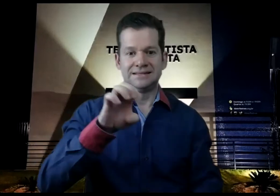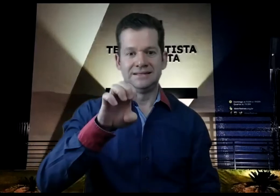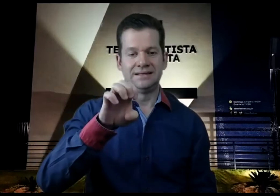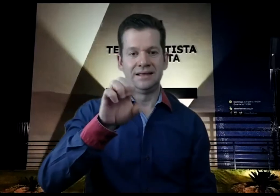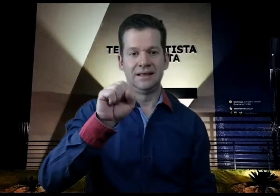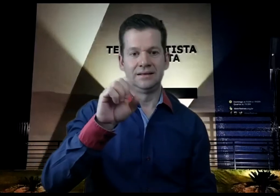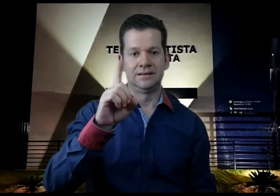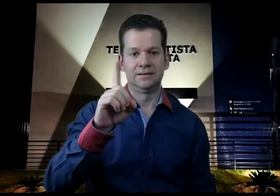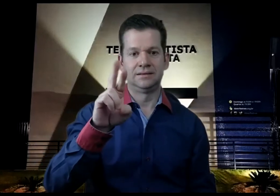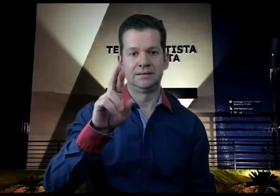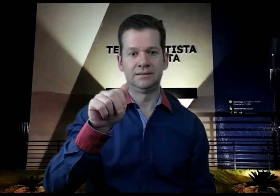Esdras.